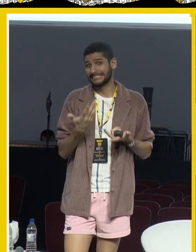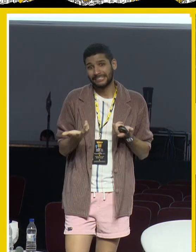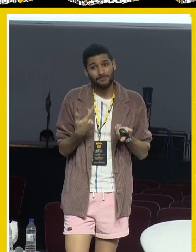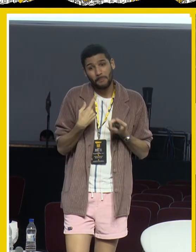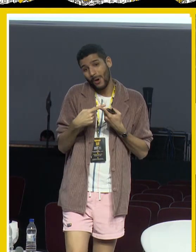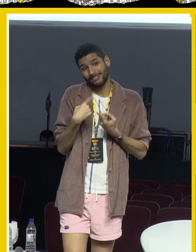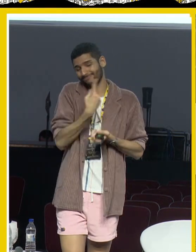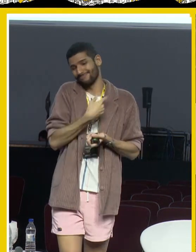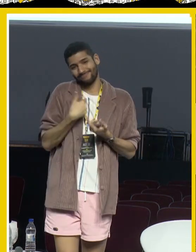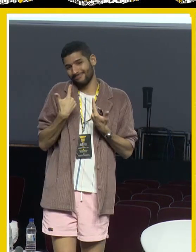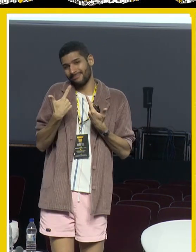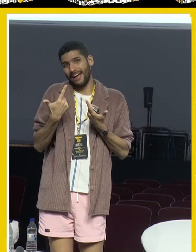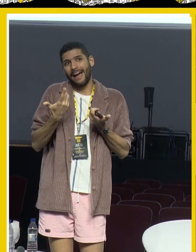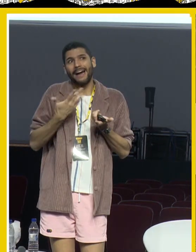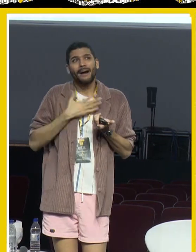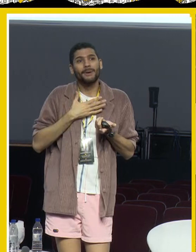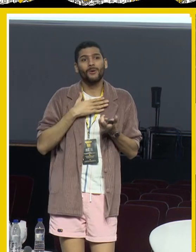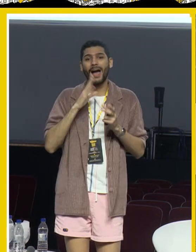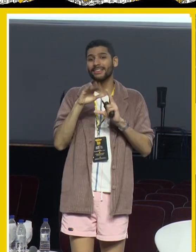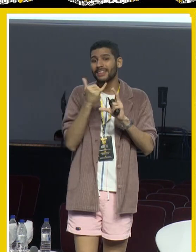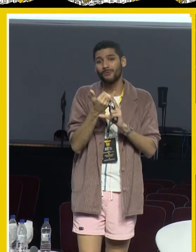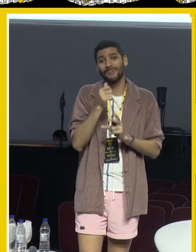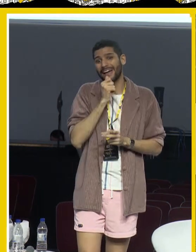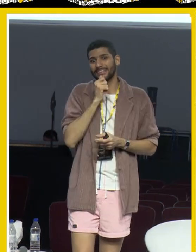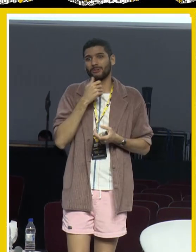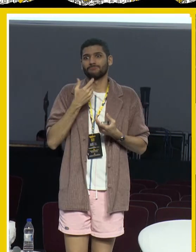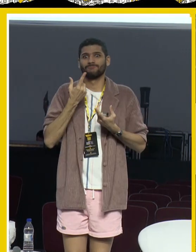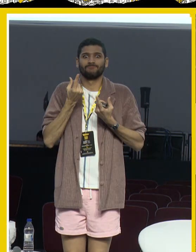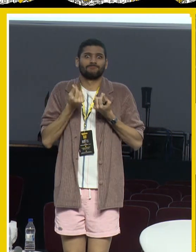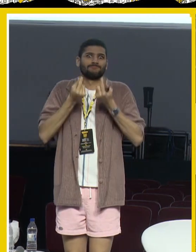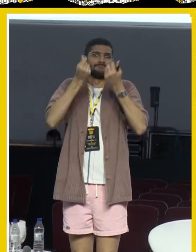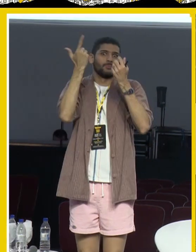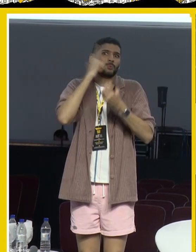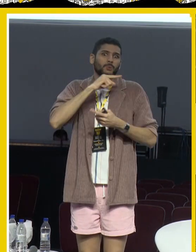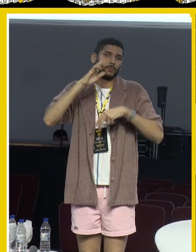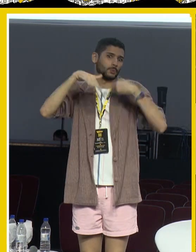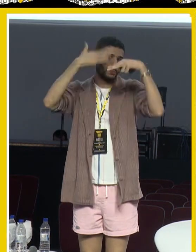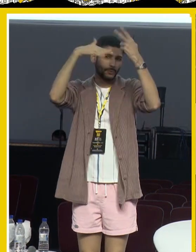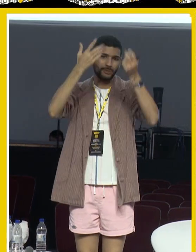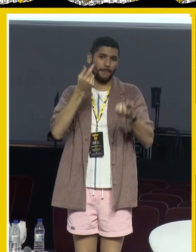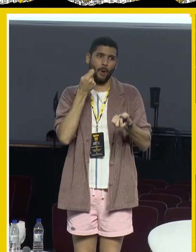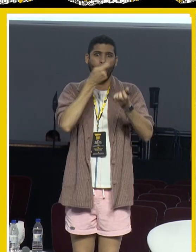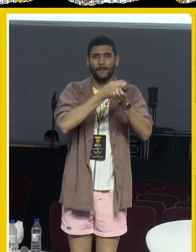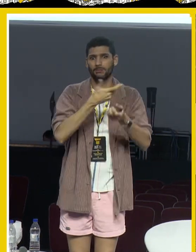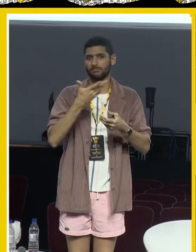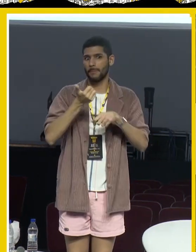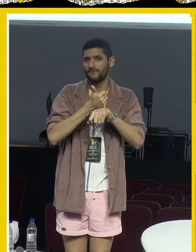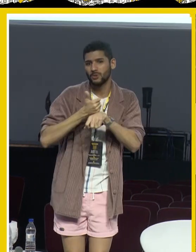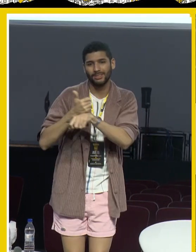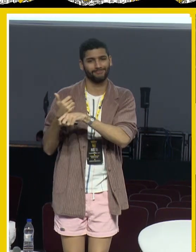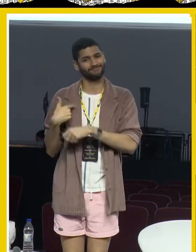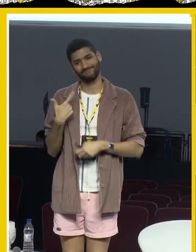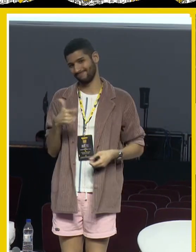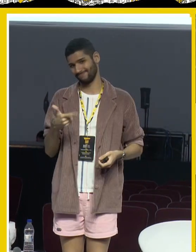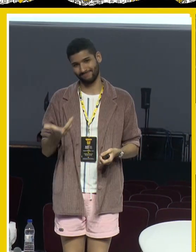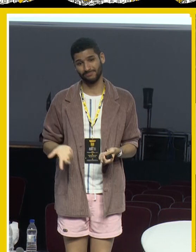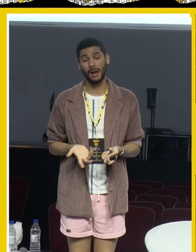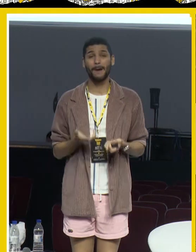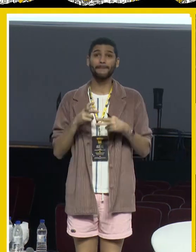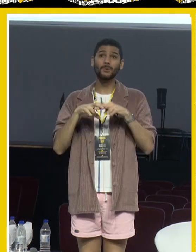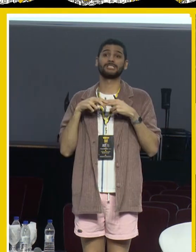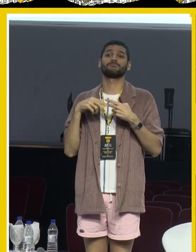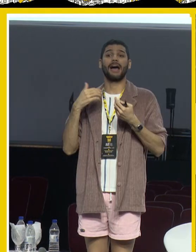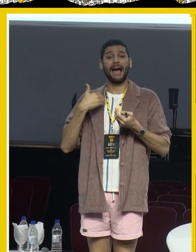passam próximo e gravar os passos da pessoa então ainda não tá algo profissional ainda então a gente ainda não